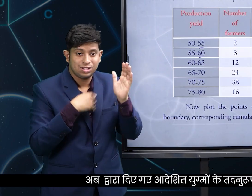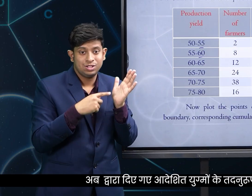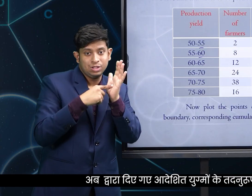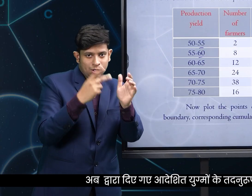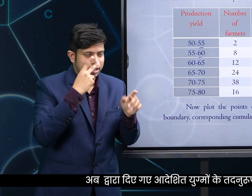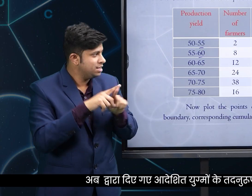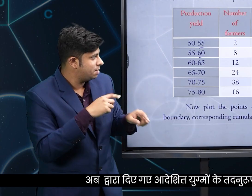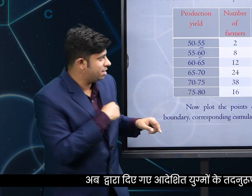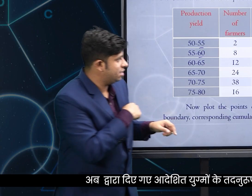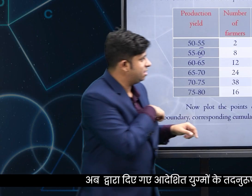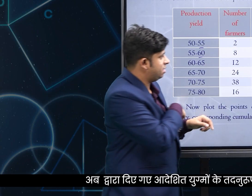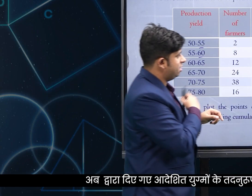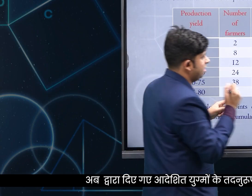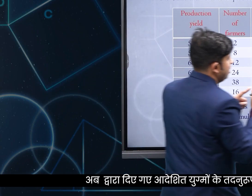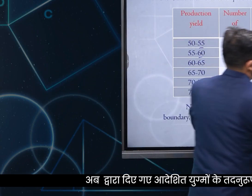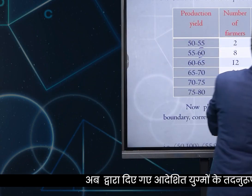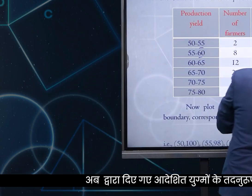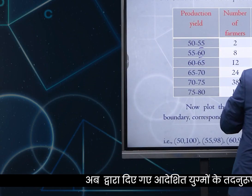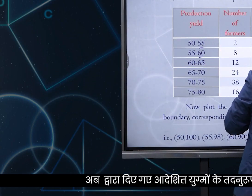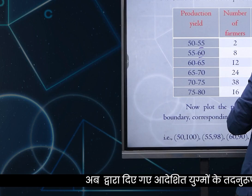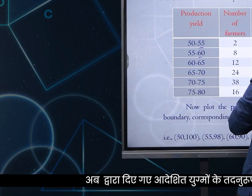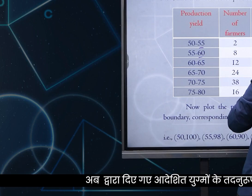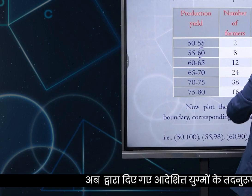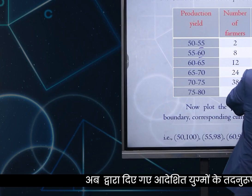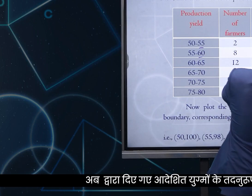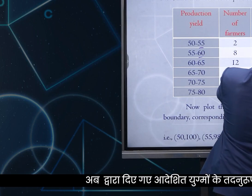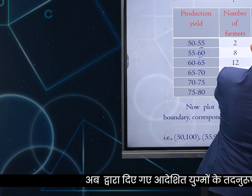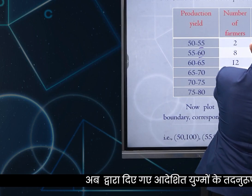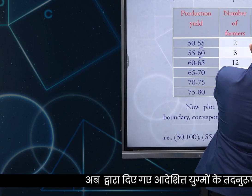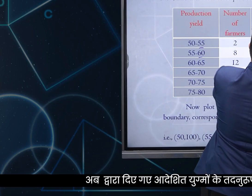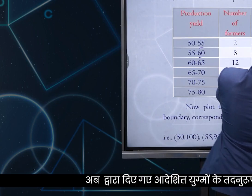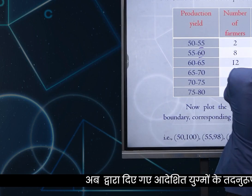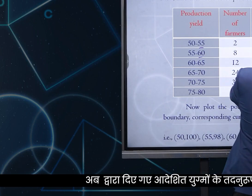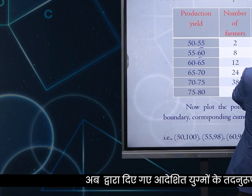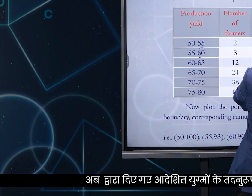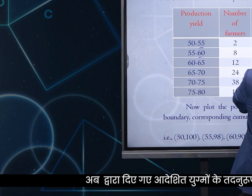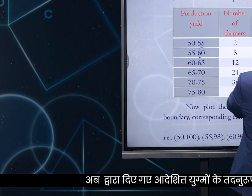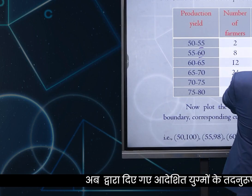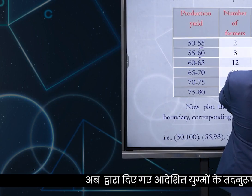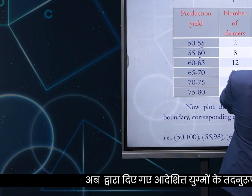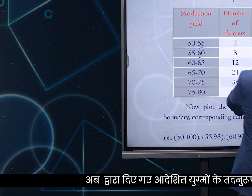आदेशित युग्मों के तदानुरूपी बिंदुओं को आलेखित करें।